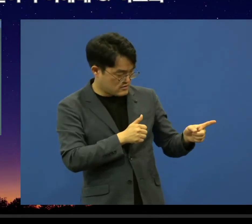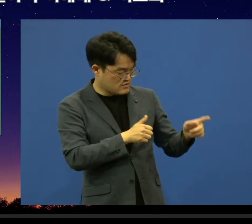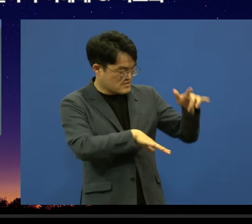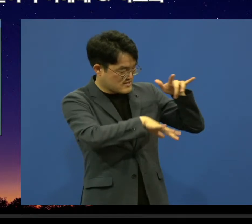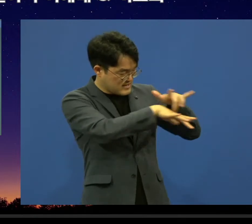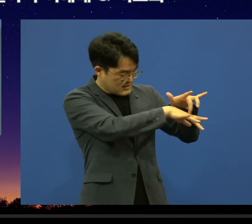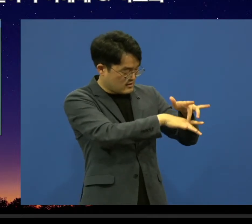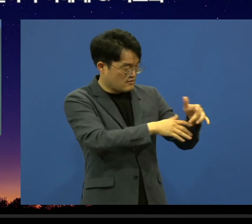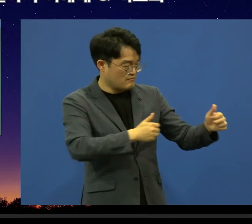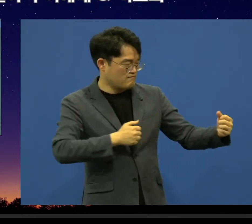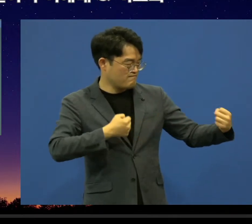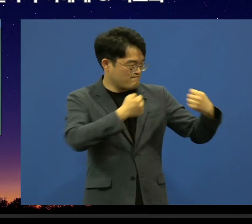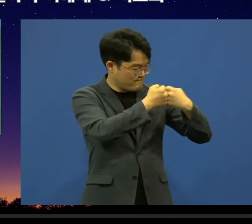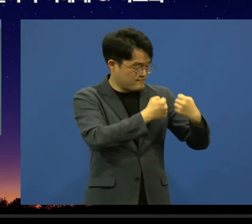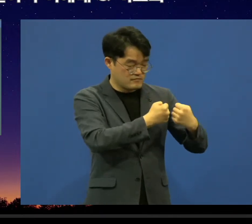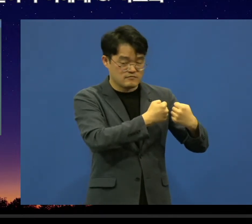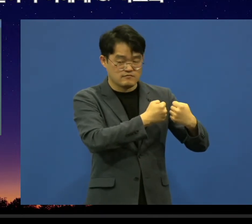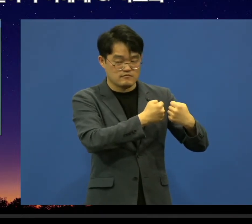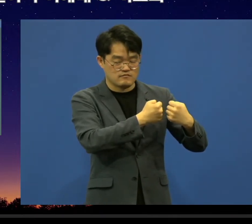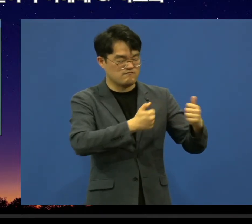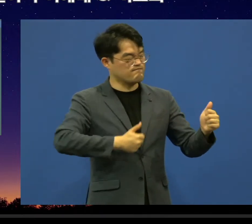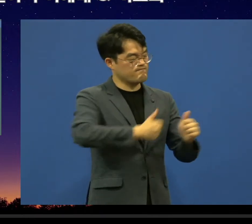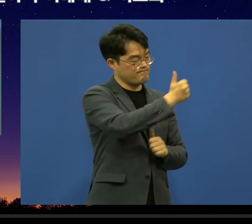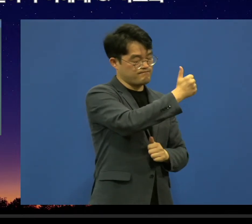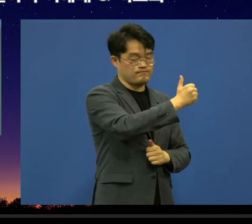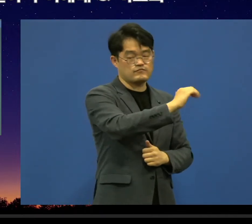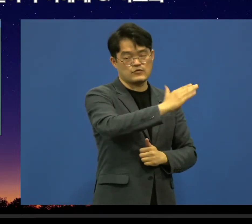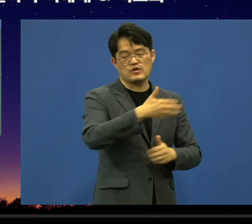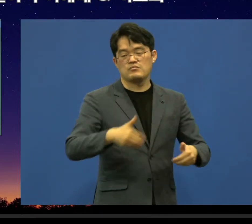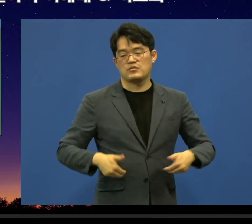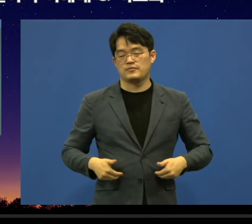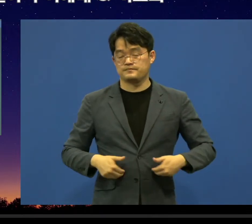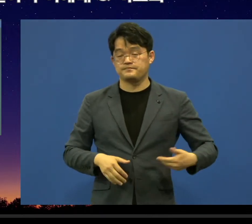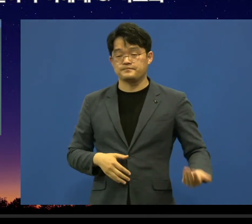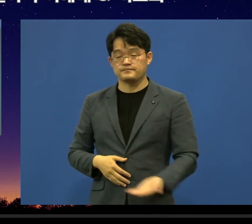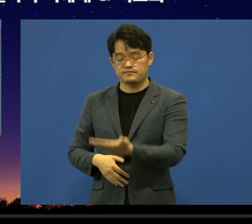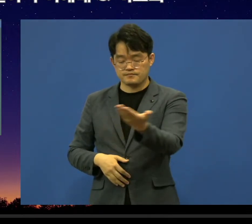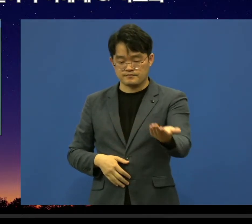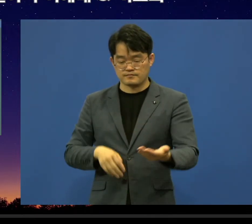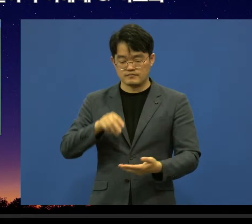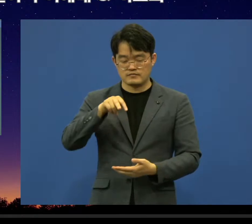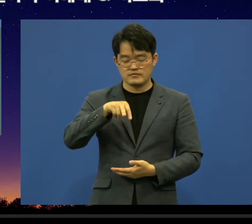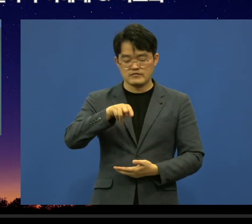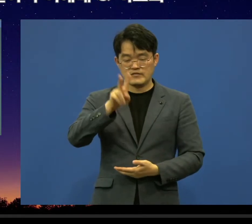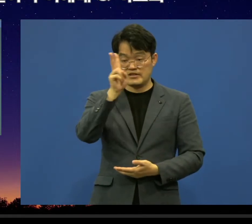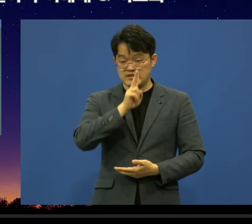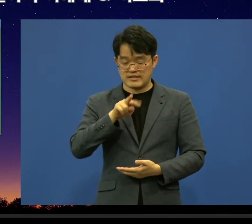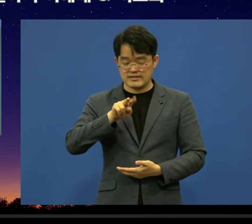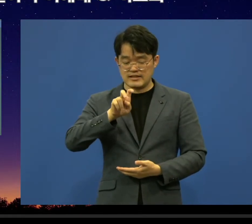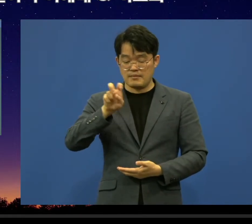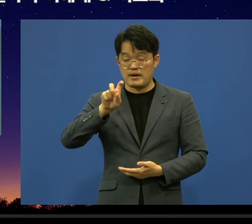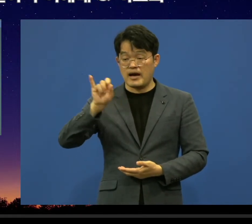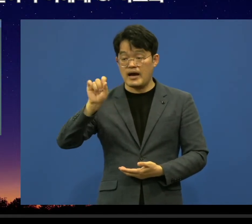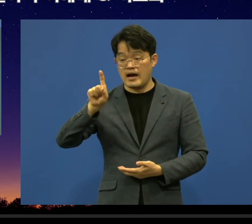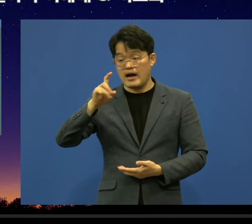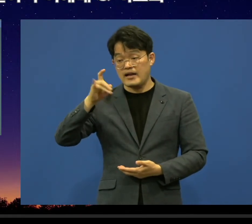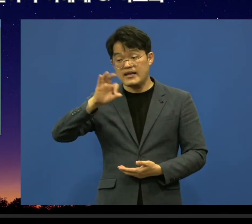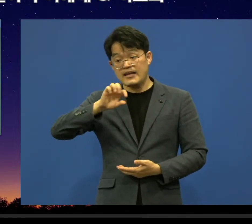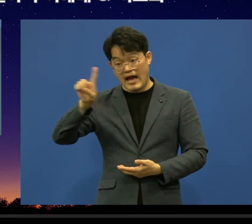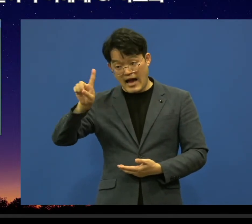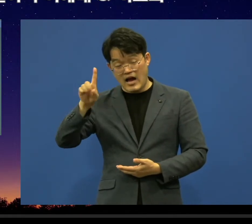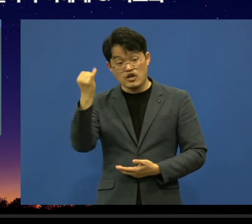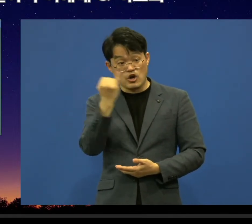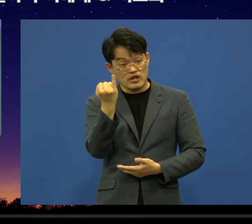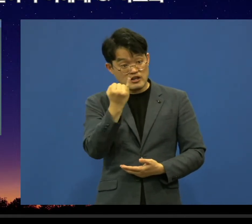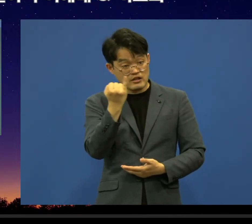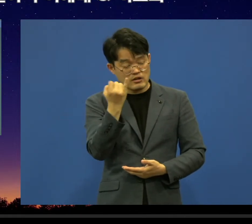여인, 그 여인은 본질을 회복한 여인입니다. 요한복음 4장에 나오는 여인이죠. 그녀는 한때 손에